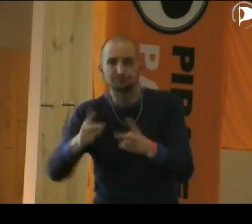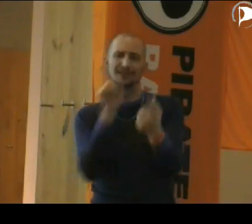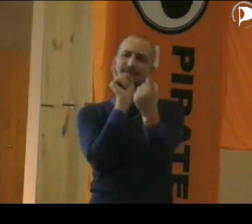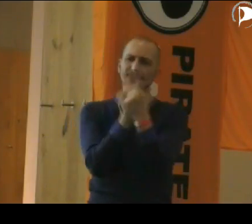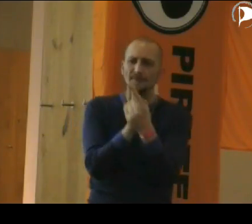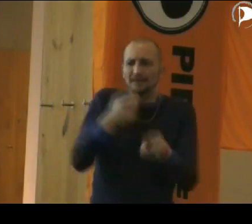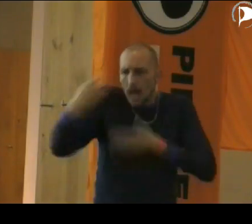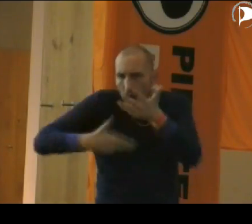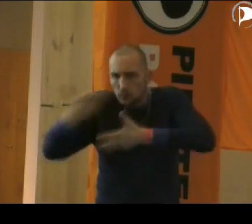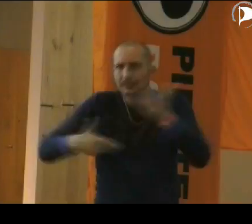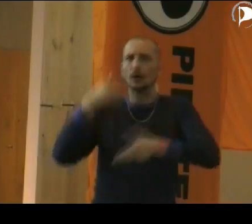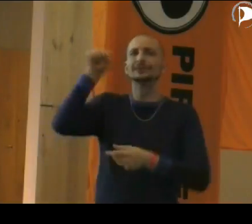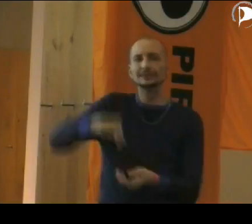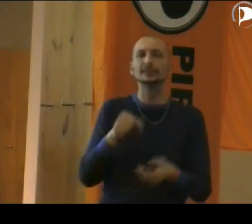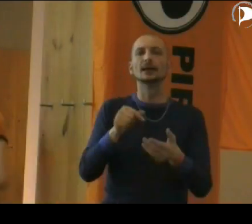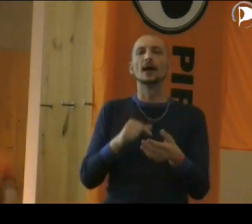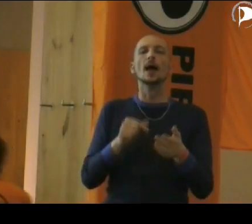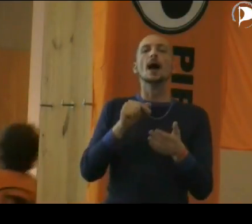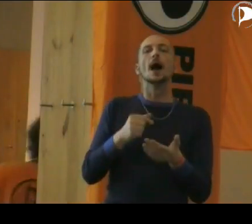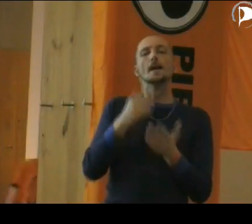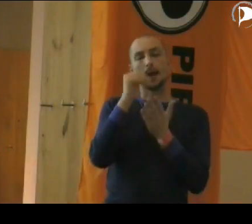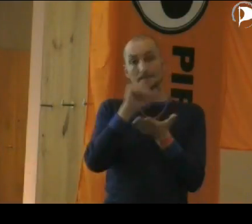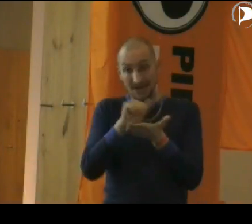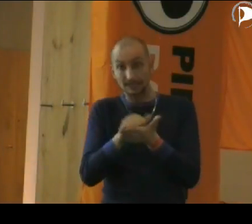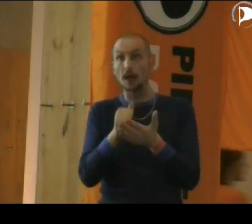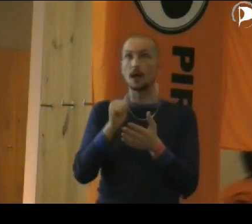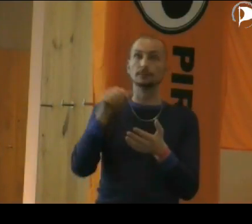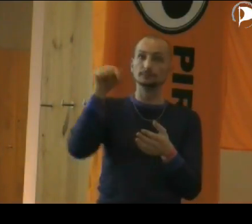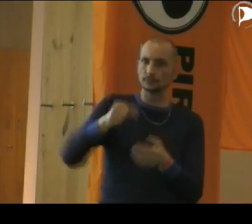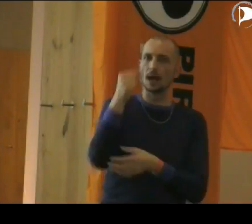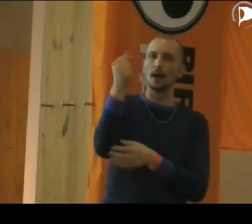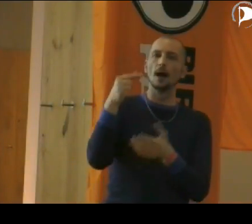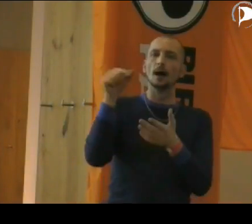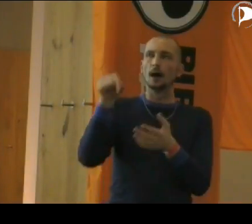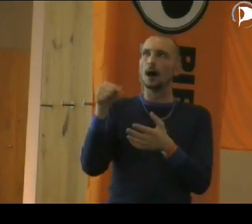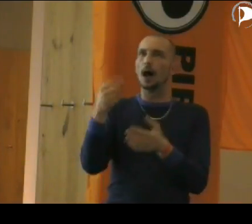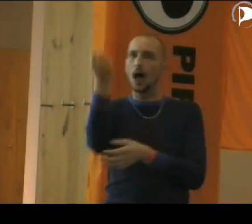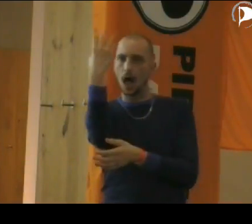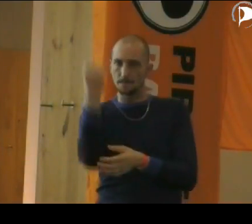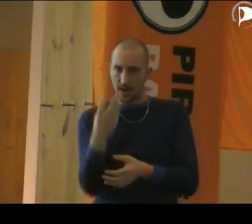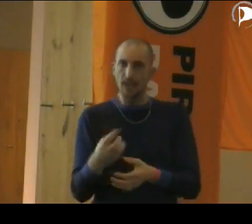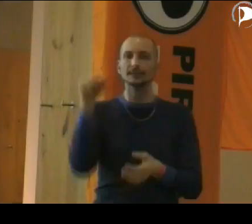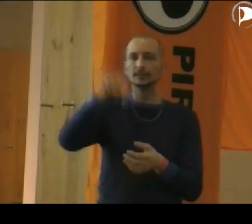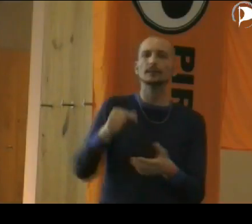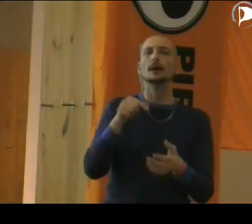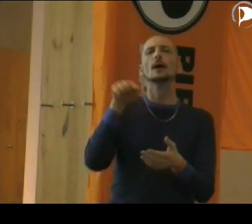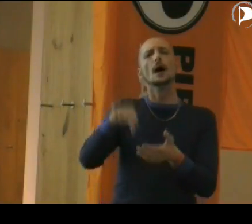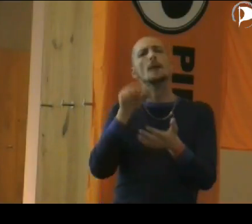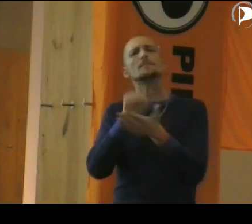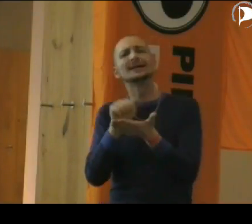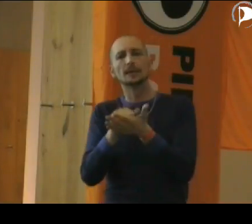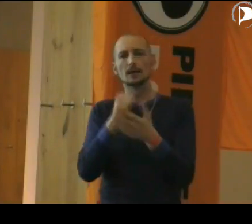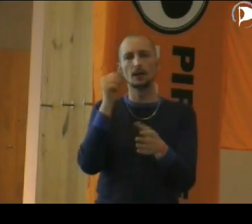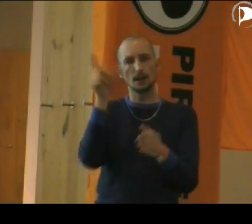im handel eine gute idee wir müssen uns auch etwas wie journalisten kümmern sondern das muss ja ein bisschen meine